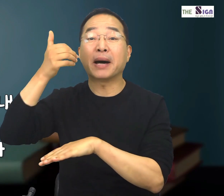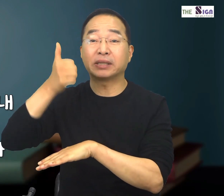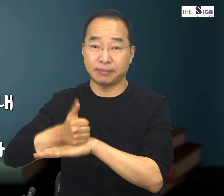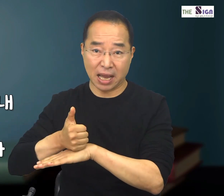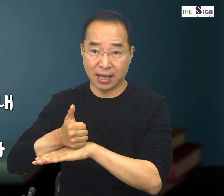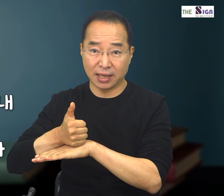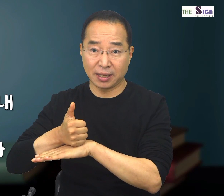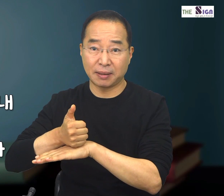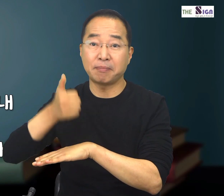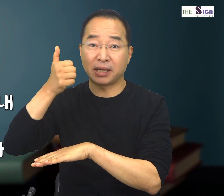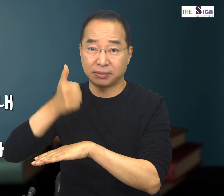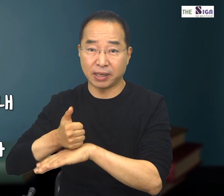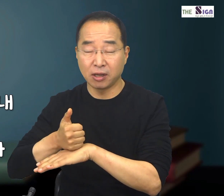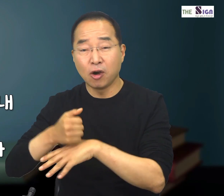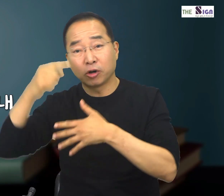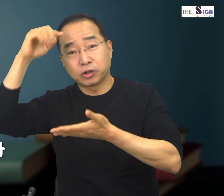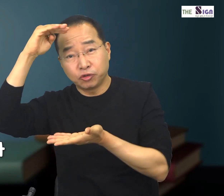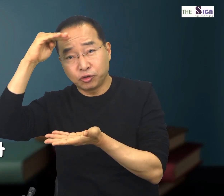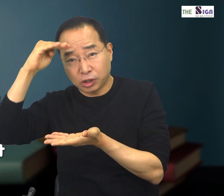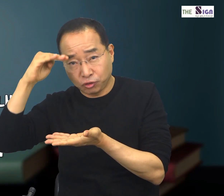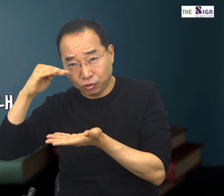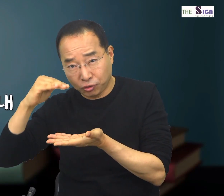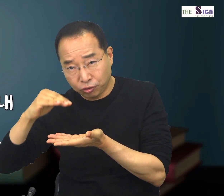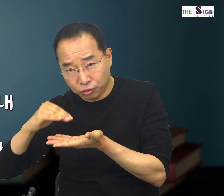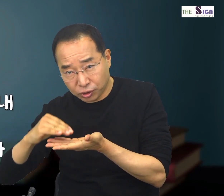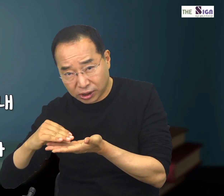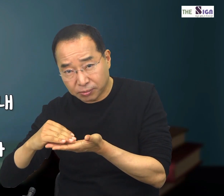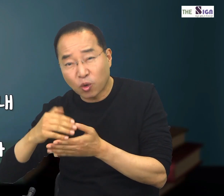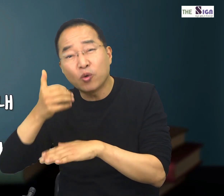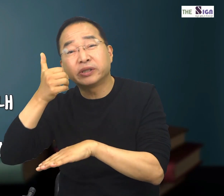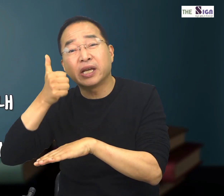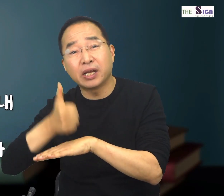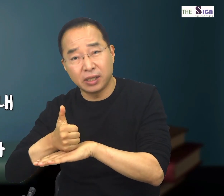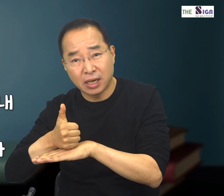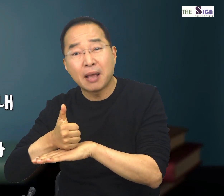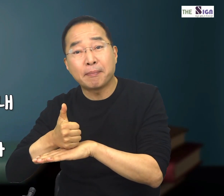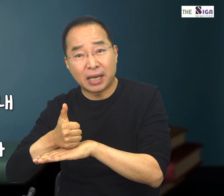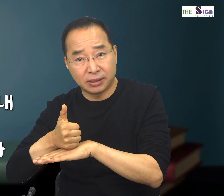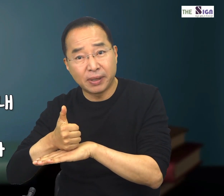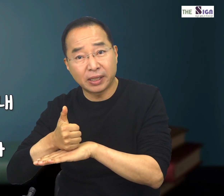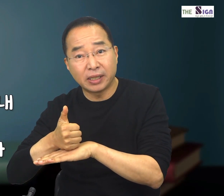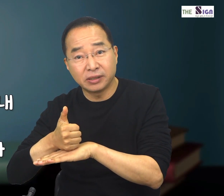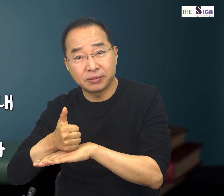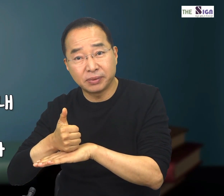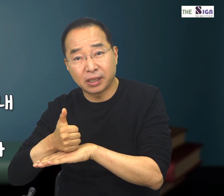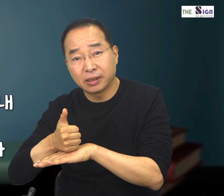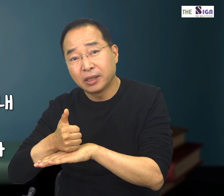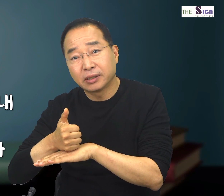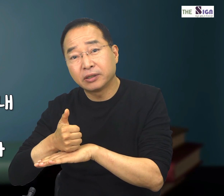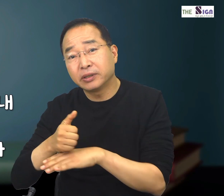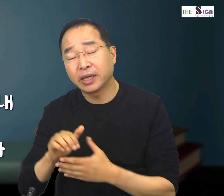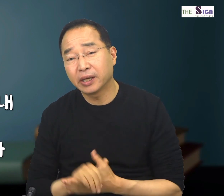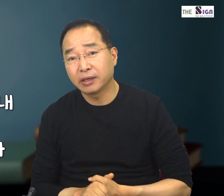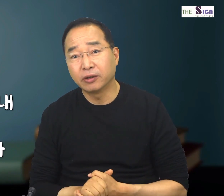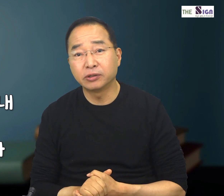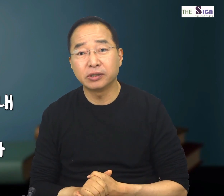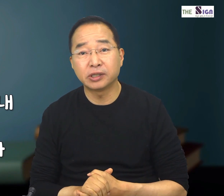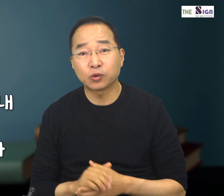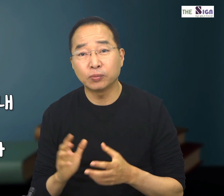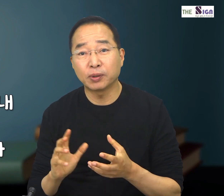마지막. 어떤 순서가 쭉 있으면 그 제일 마지막이라는 뜻입니다. 그런데 여기서 이제 조금 더